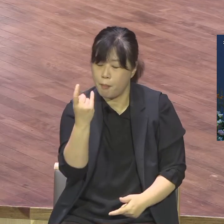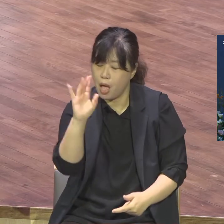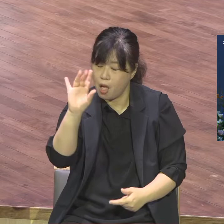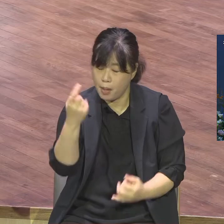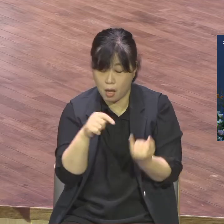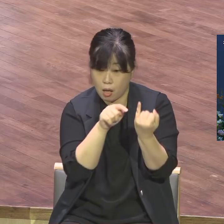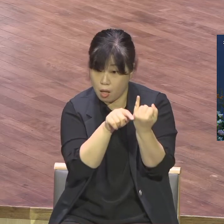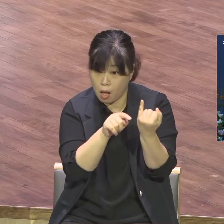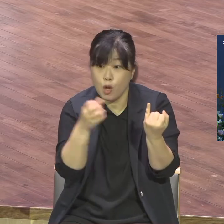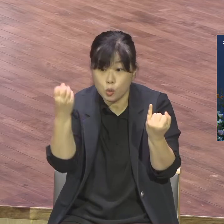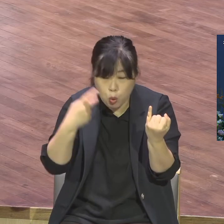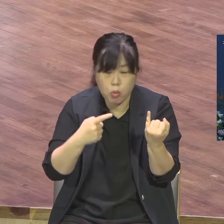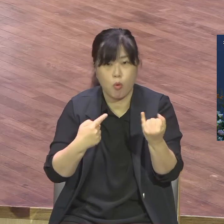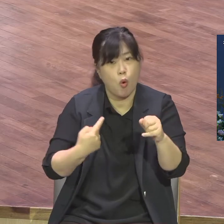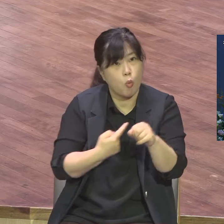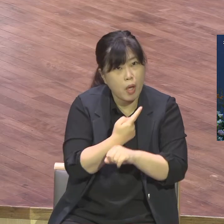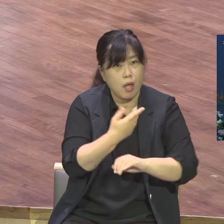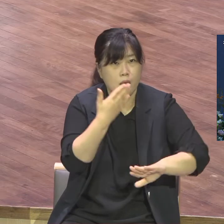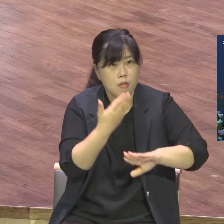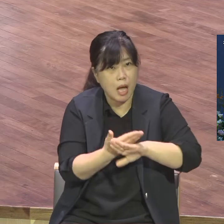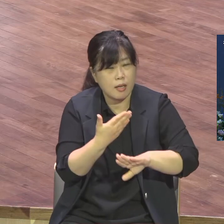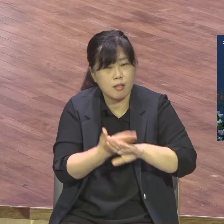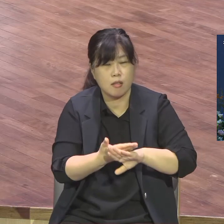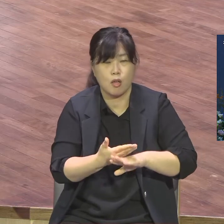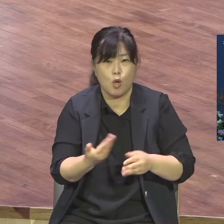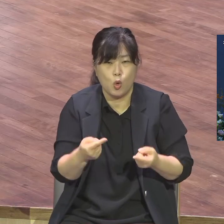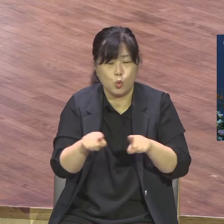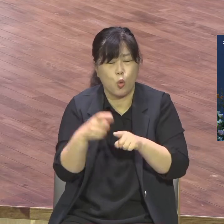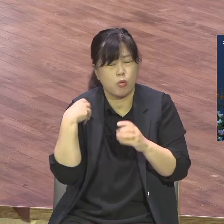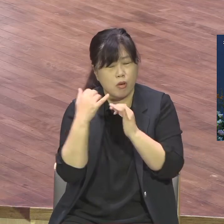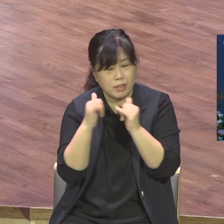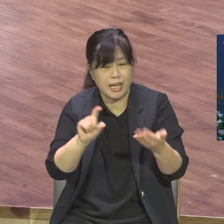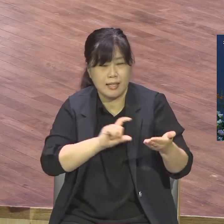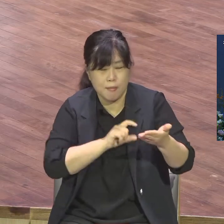비롯해서 이 바울이 증거한